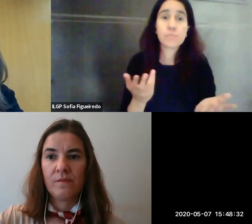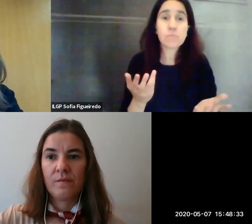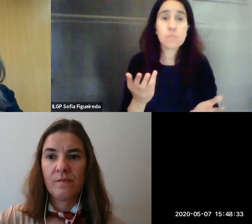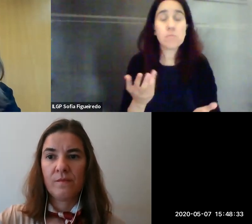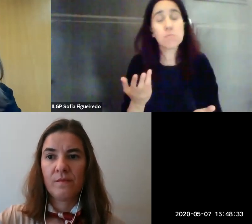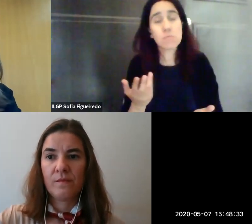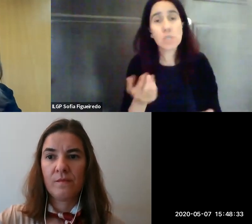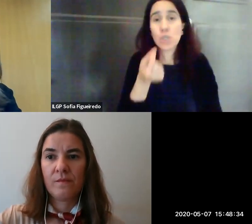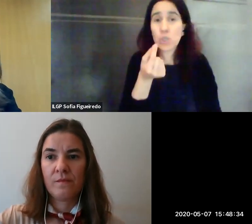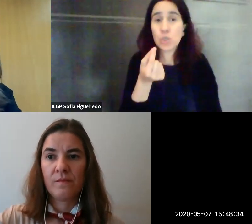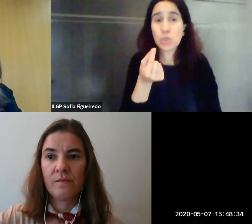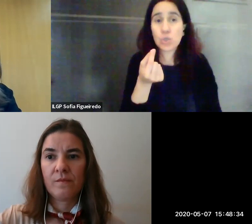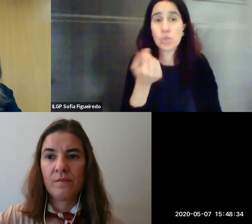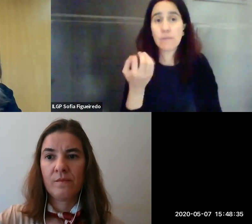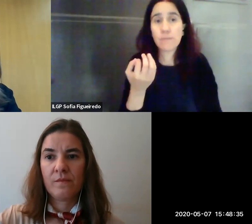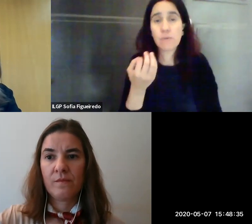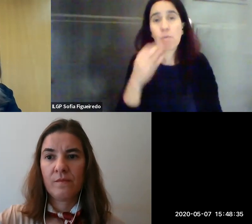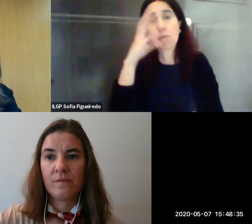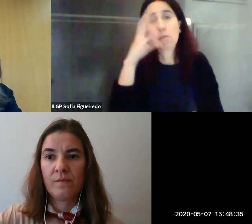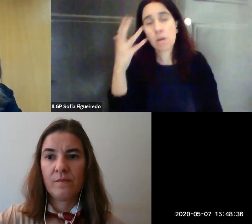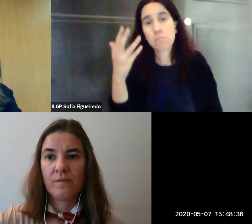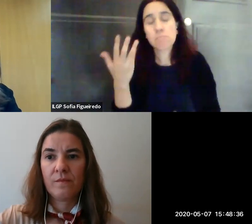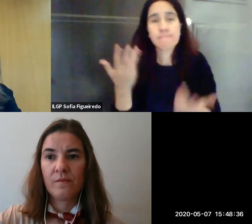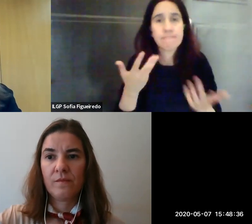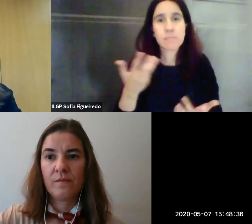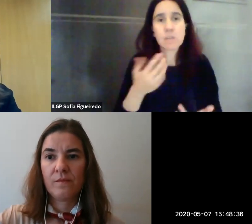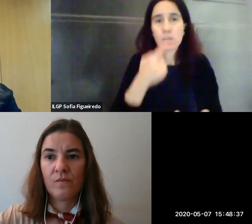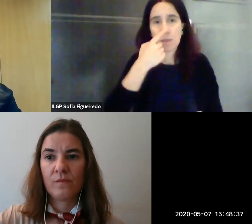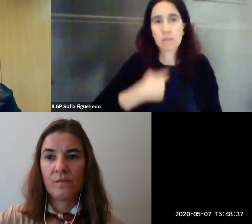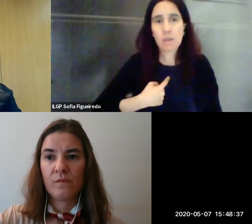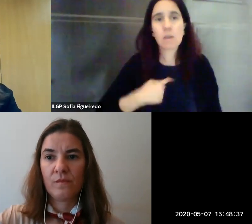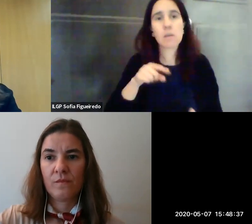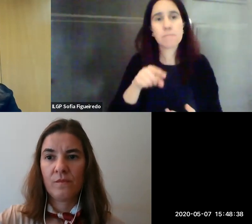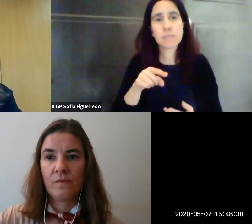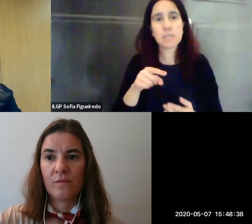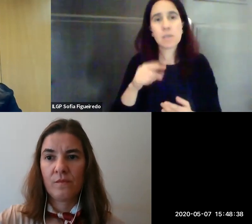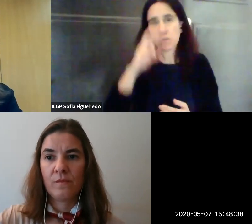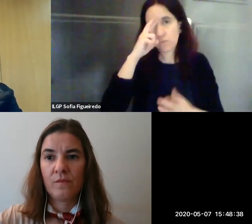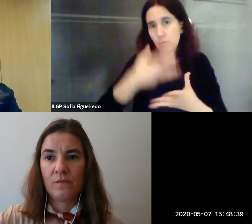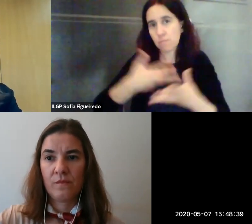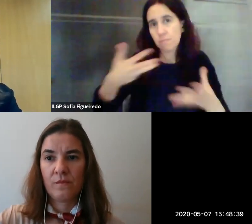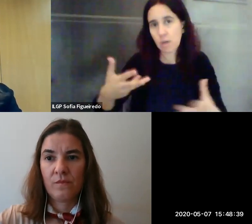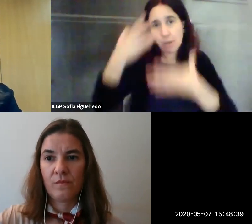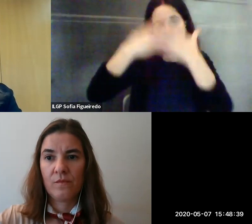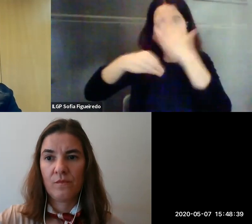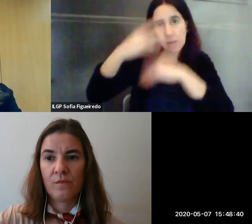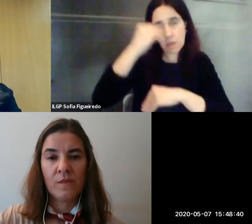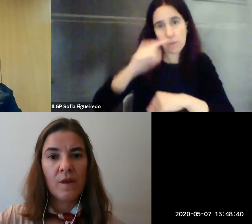é um bocadinho importante a utilização e, como tal, o esforço terá de ser maior em termos de aprendizagem, de